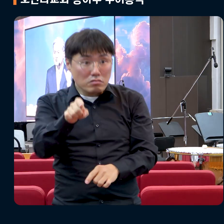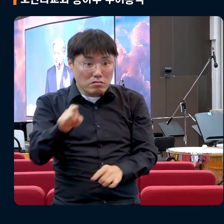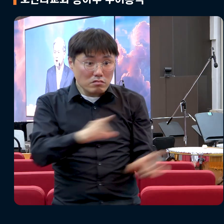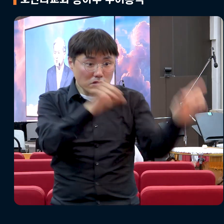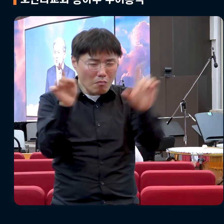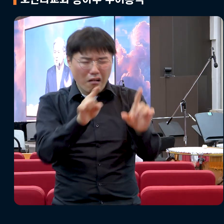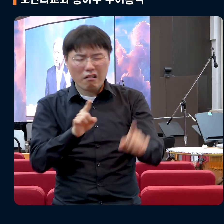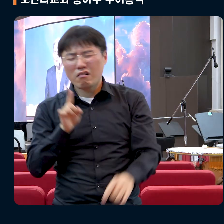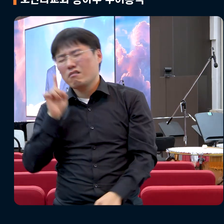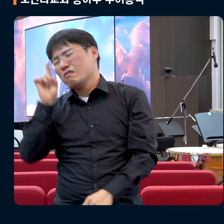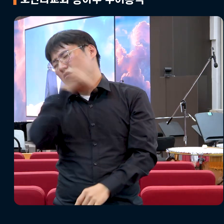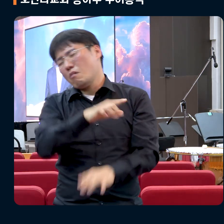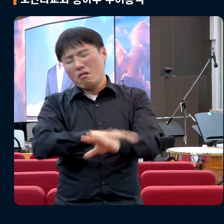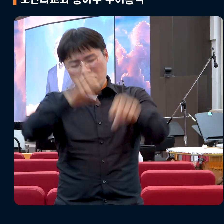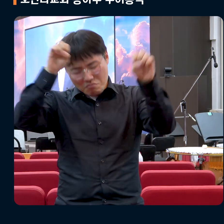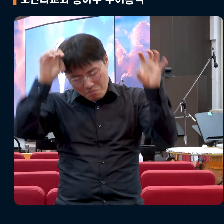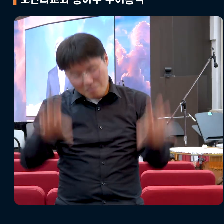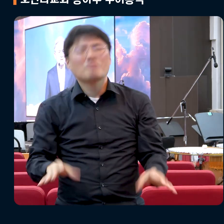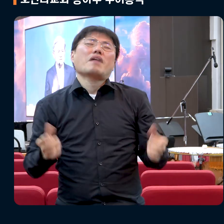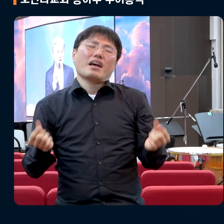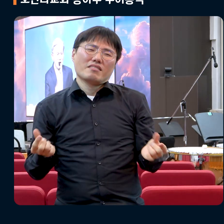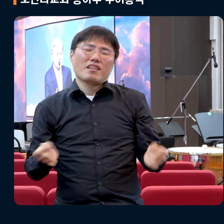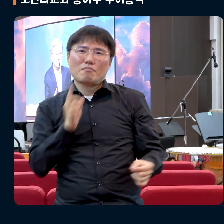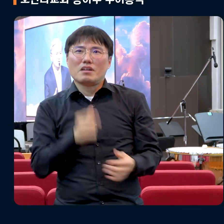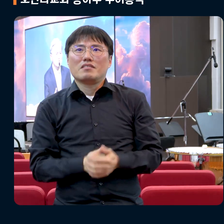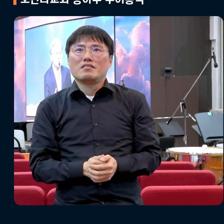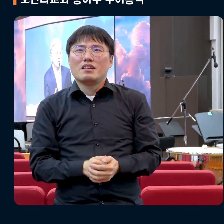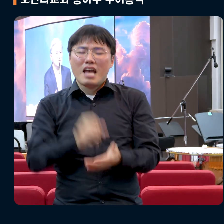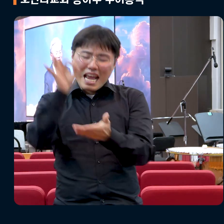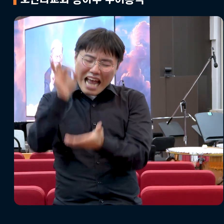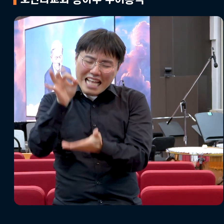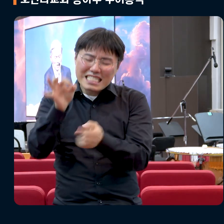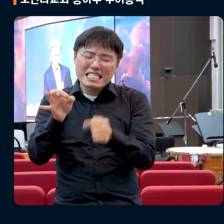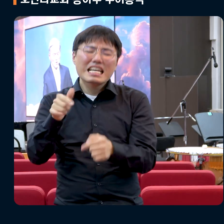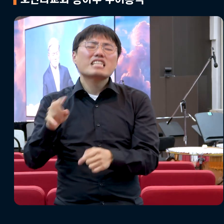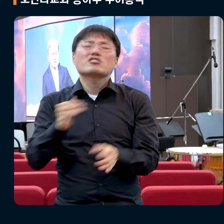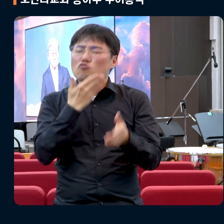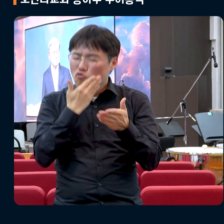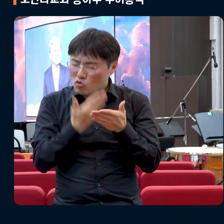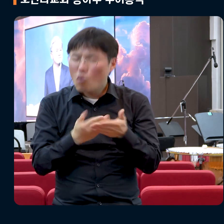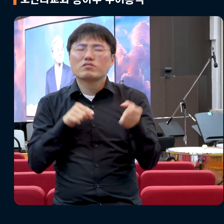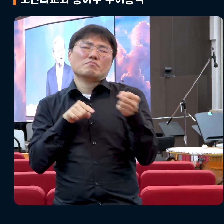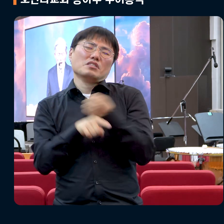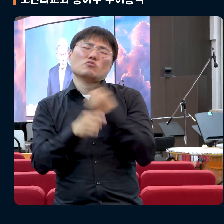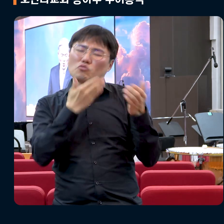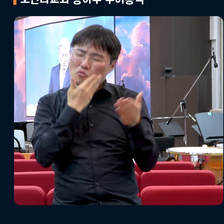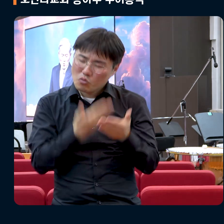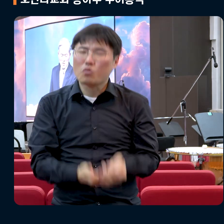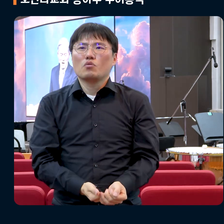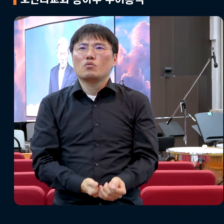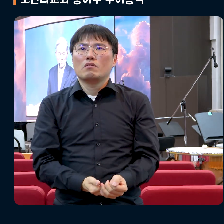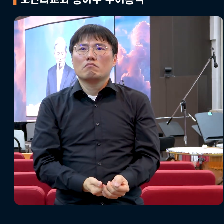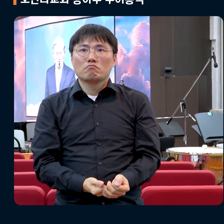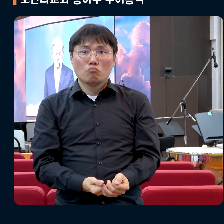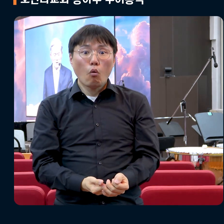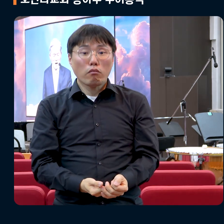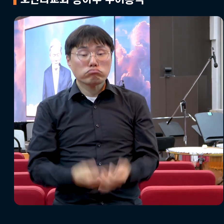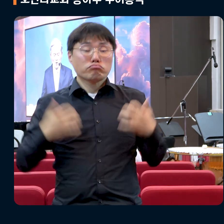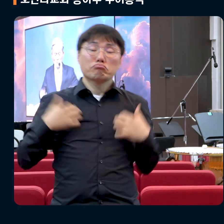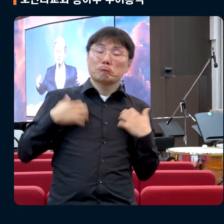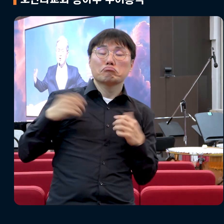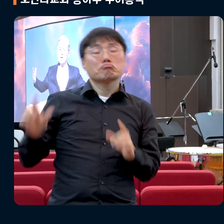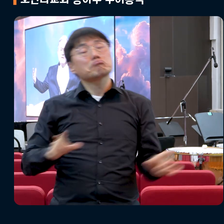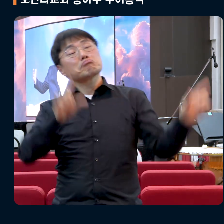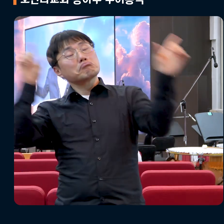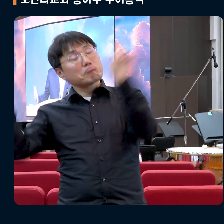그 삶은 추하고 허무하다. 가치가 중요해요. 의미가 중요합니다. 아무리